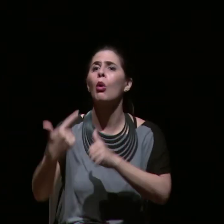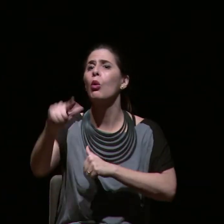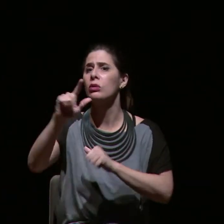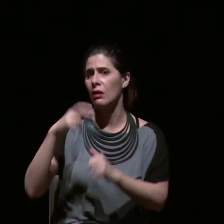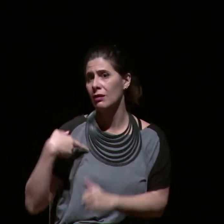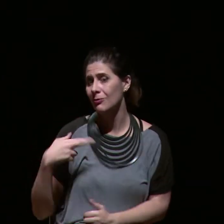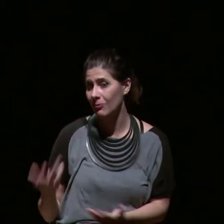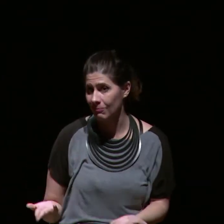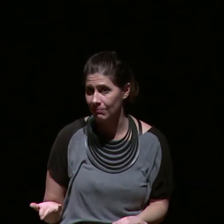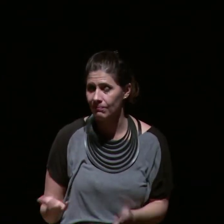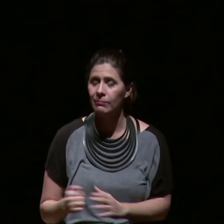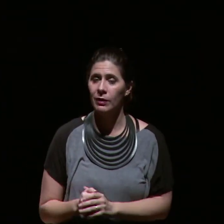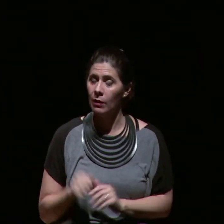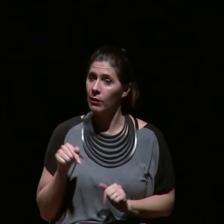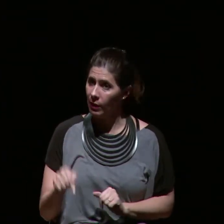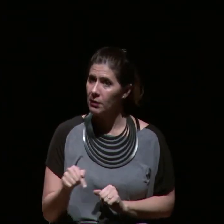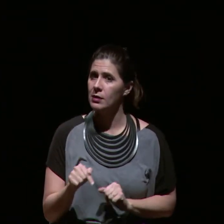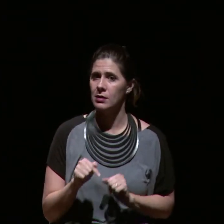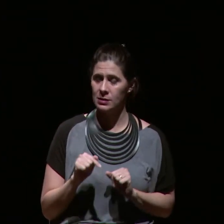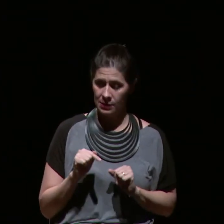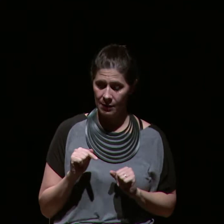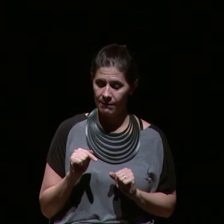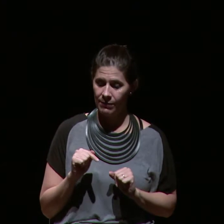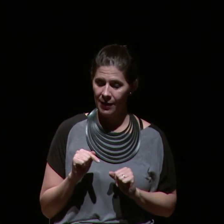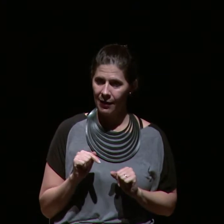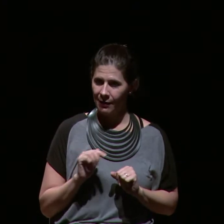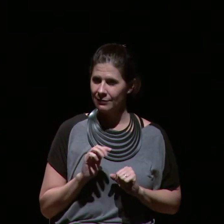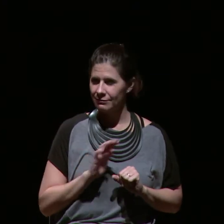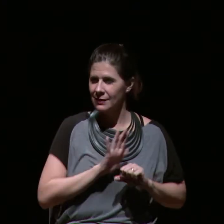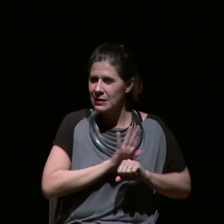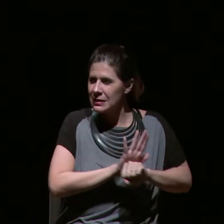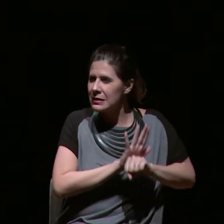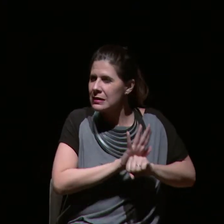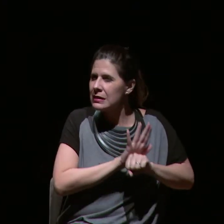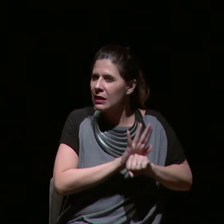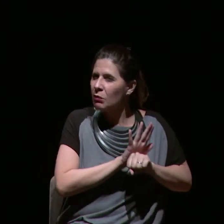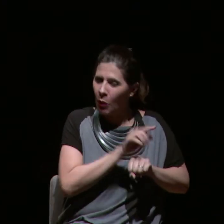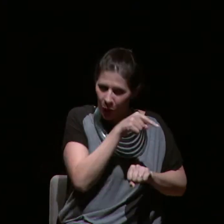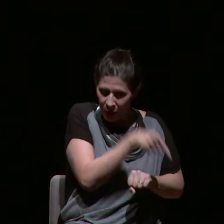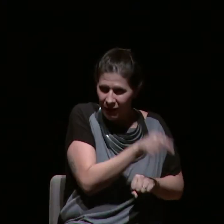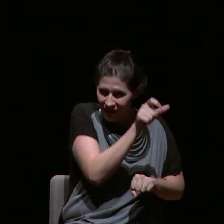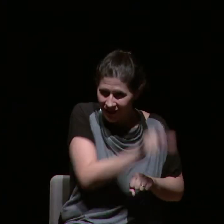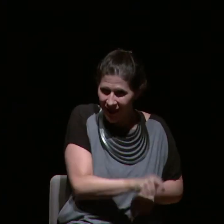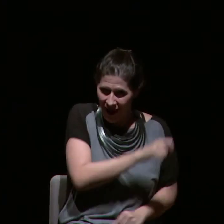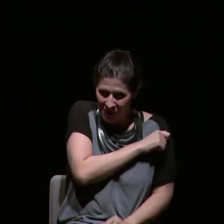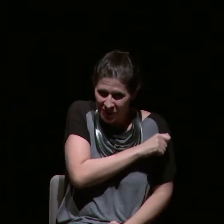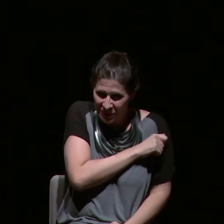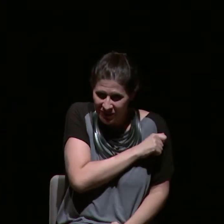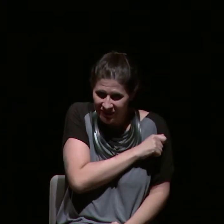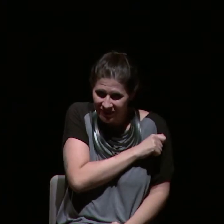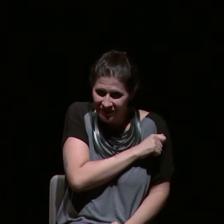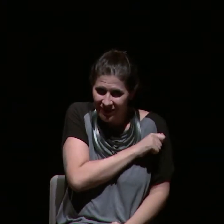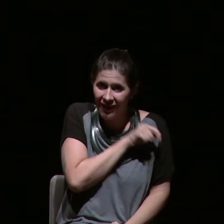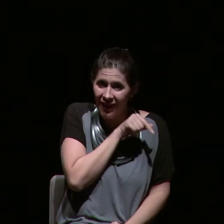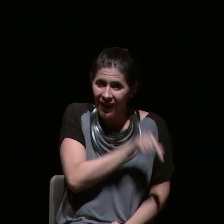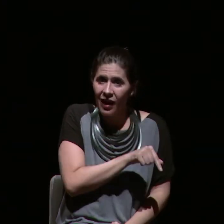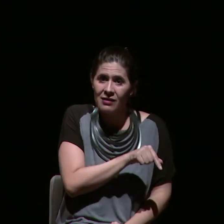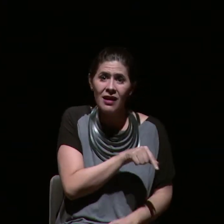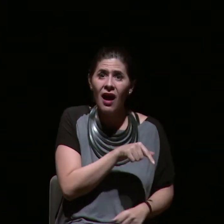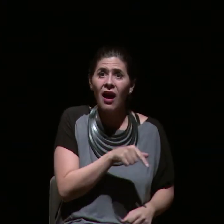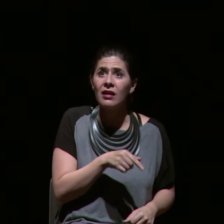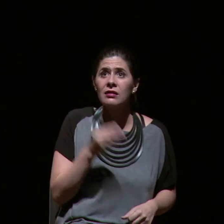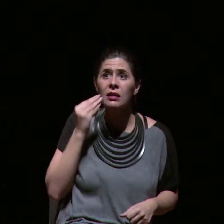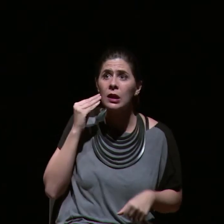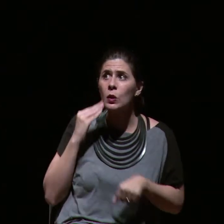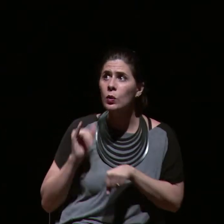Este complexo universo simbólico, conceitual e plástico presente no meu aluno foi aplacado como uma estratégia de sobrevivência